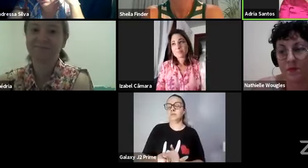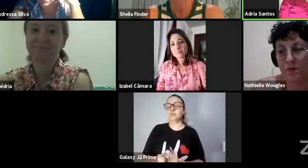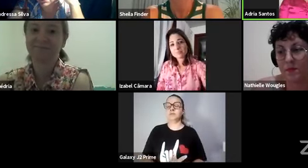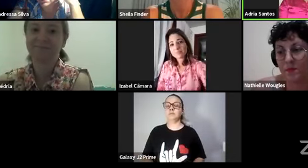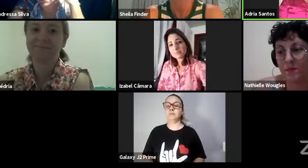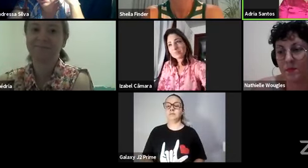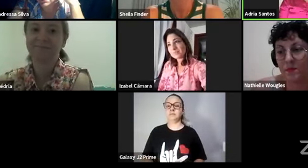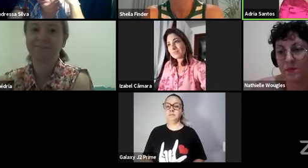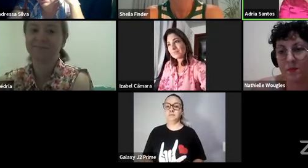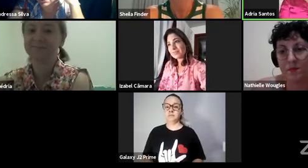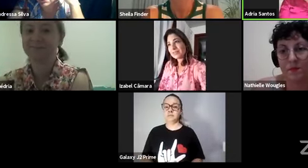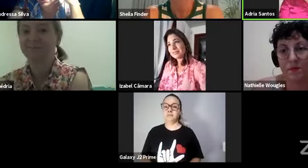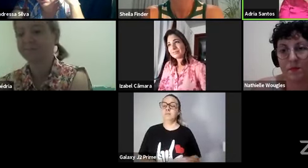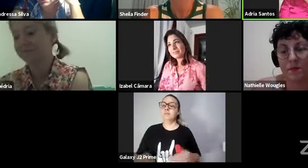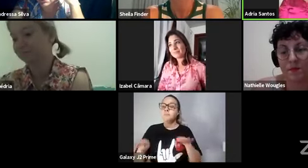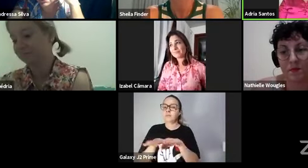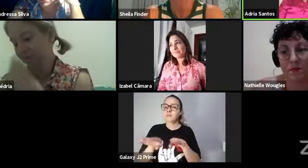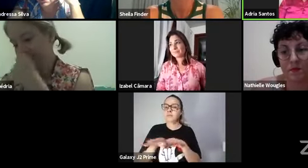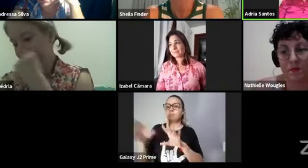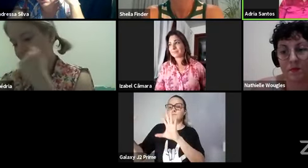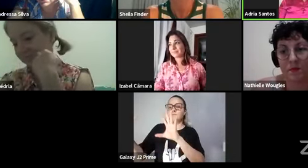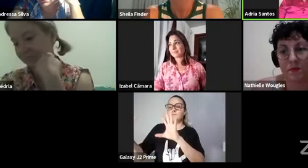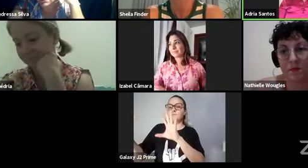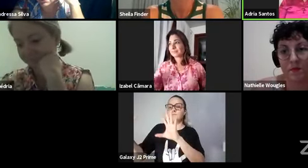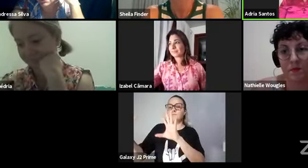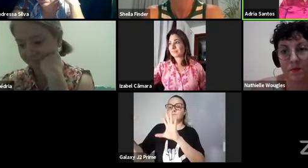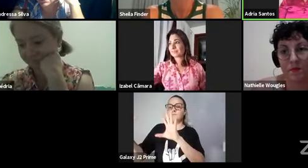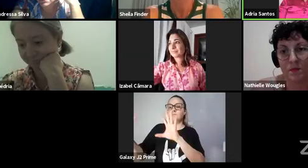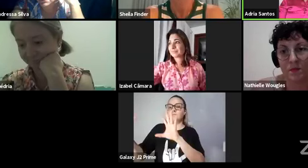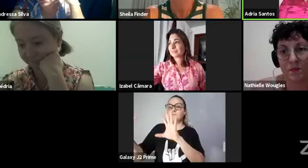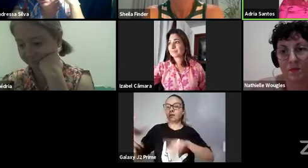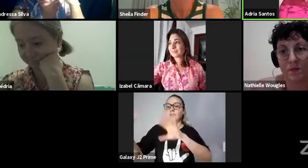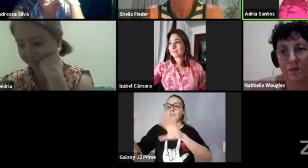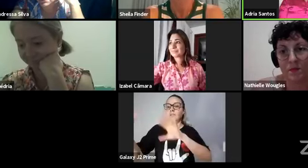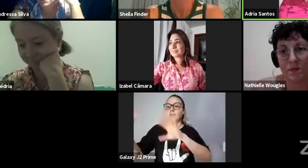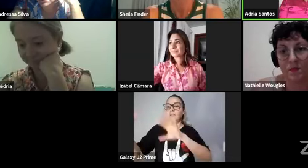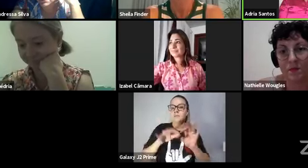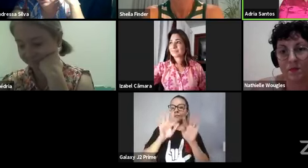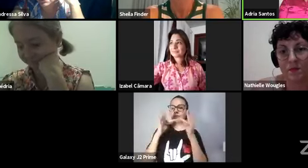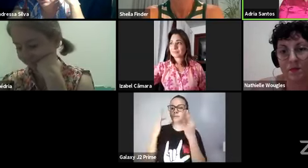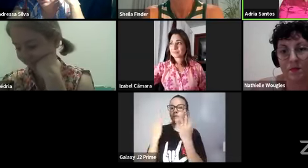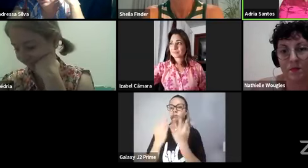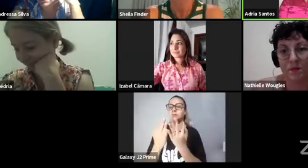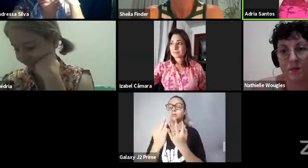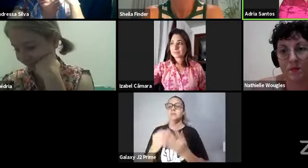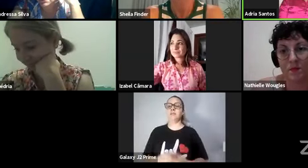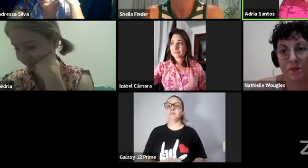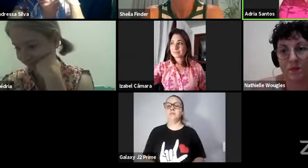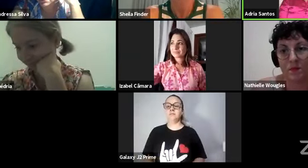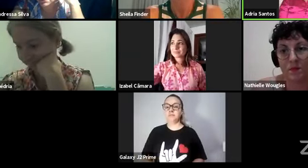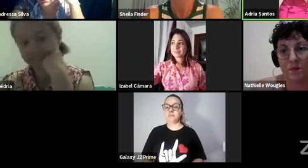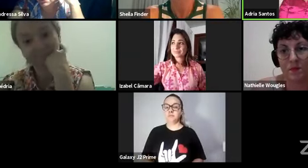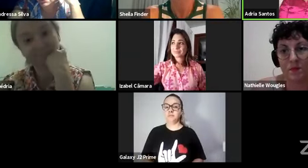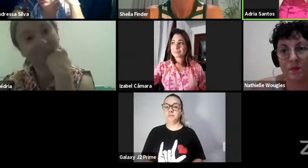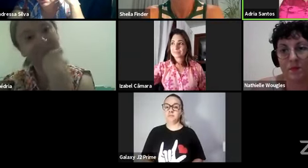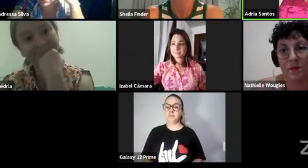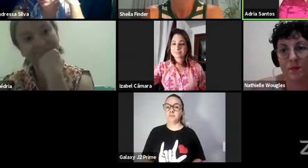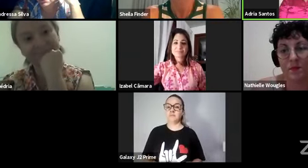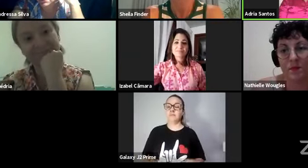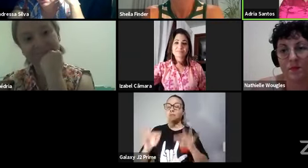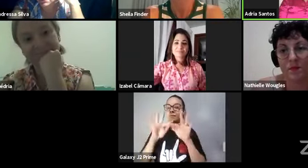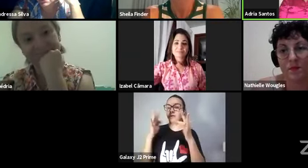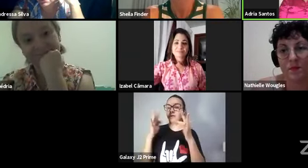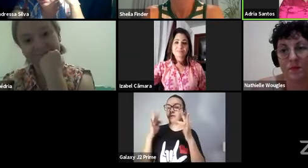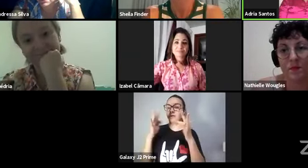com o trabalho, junto com a família. Eu, né, vim de uma família com 9 filhos,